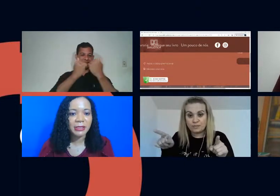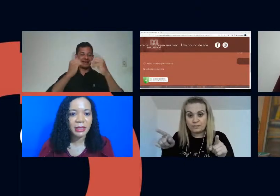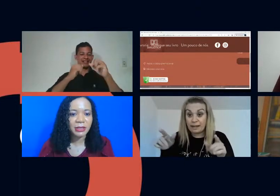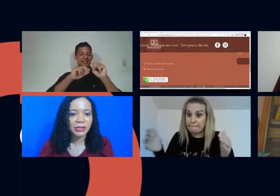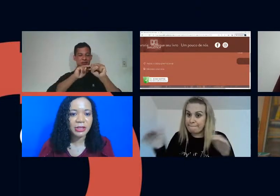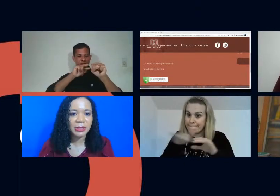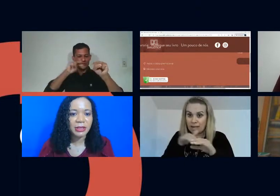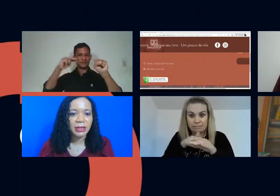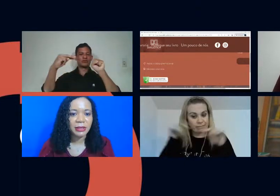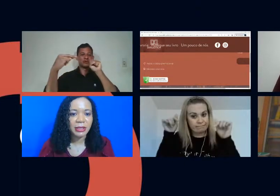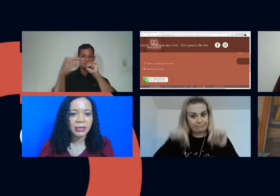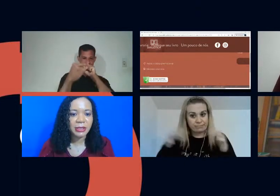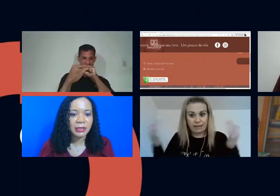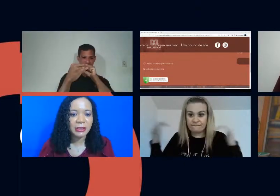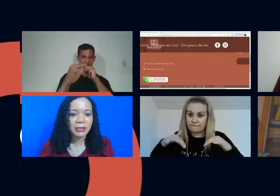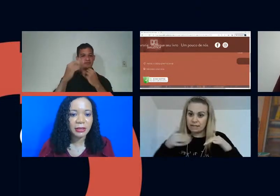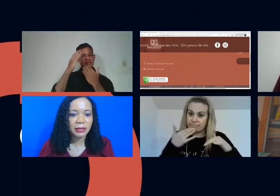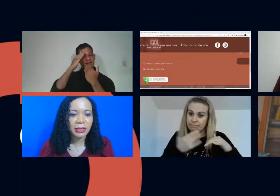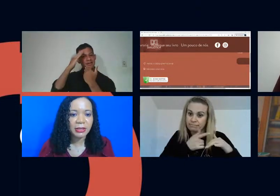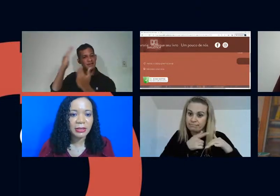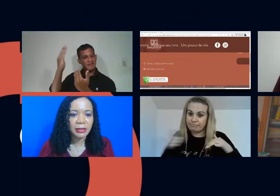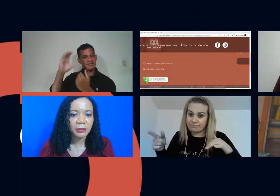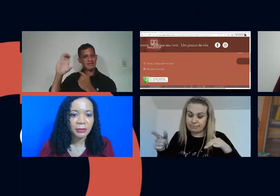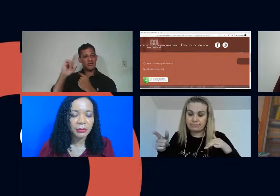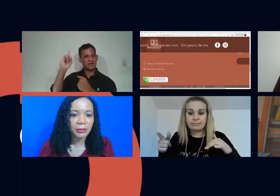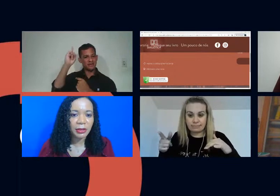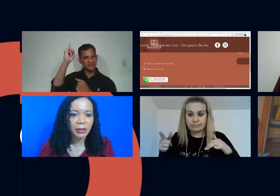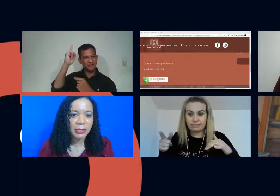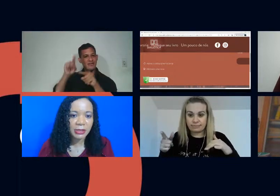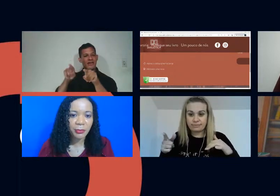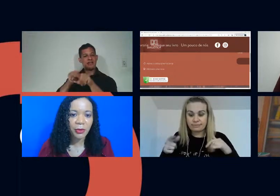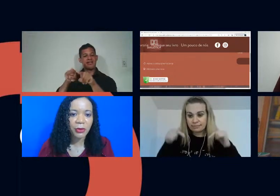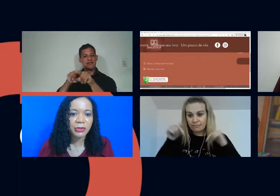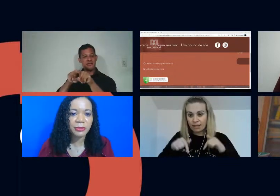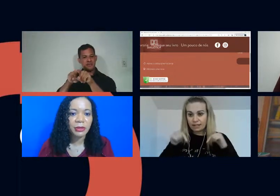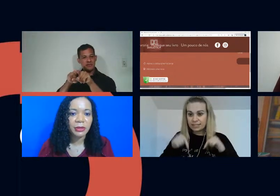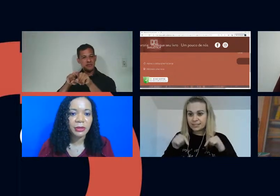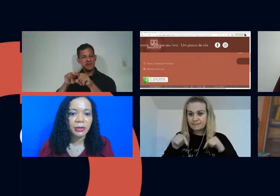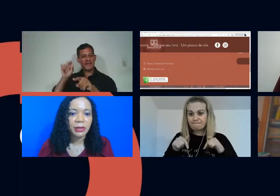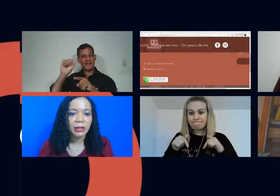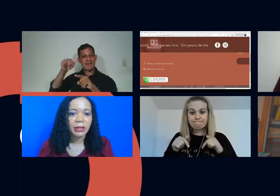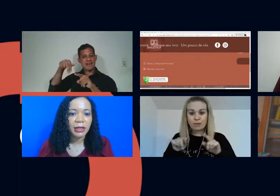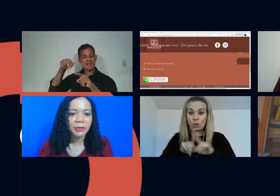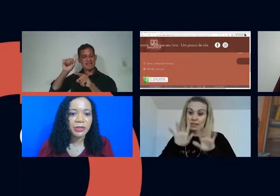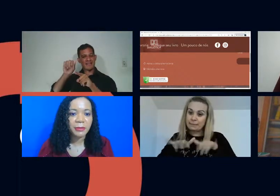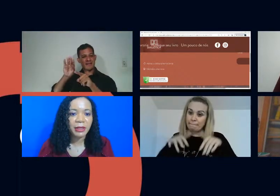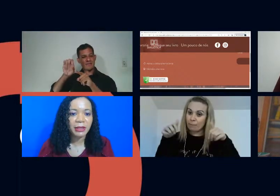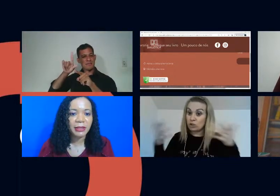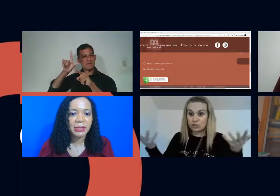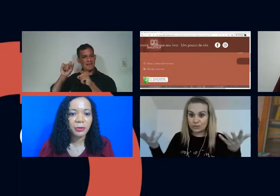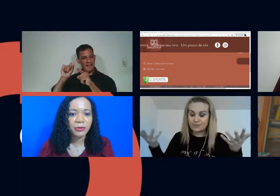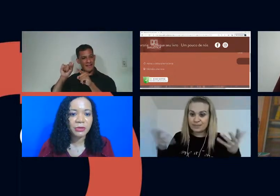aqui presentes nesse nesse simpósio. Queremos também agradecer ao